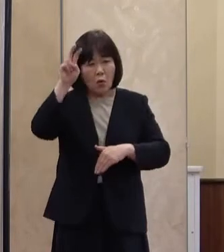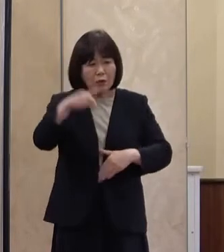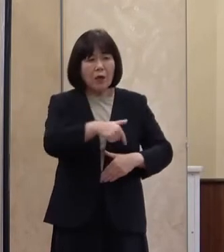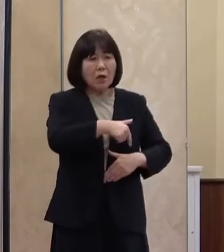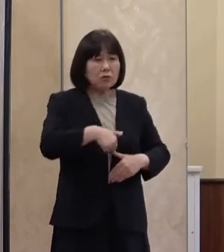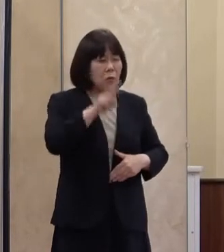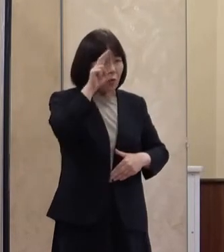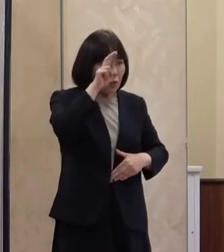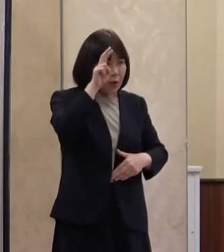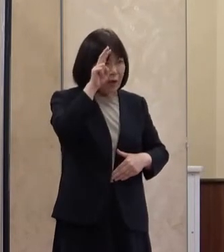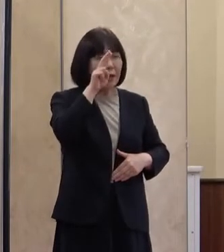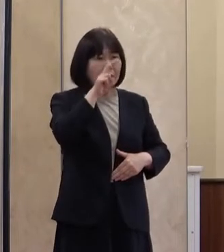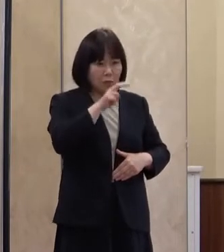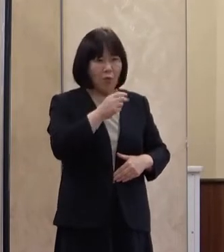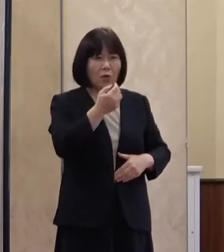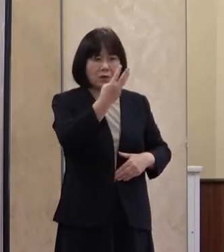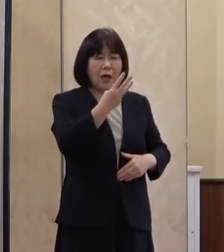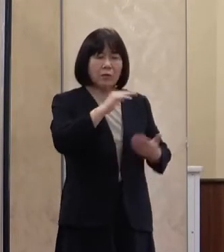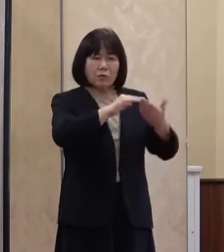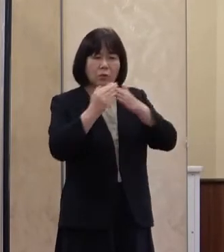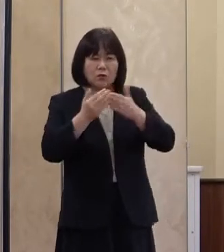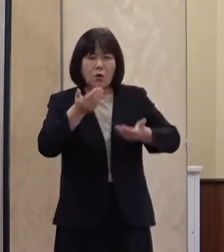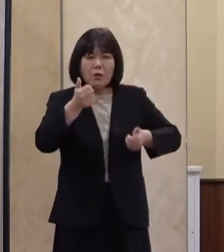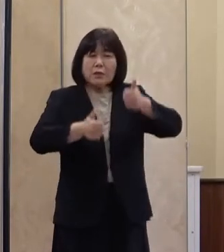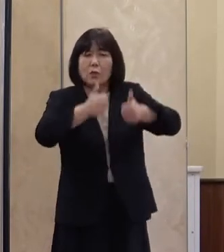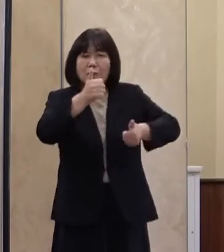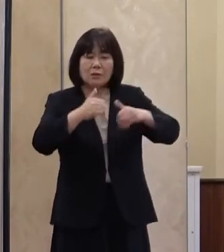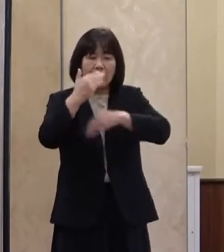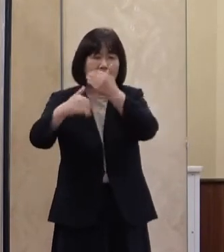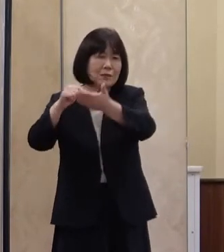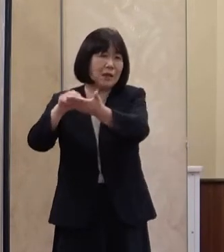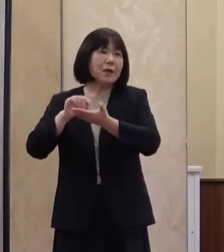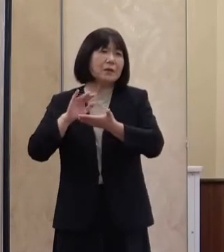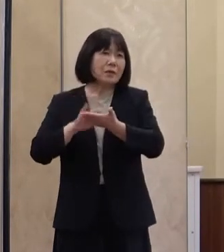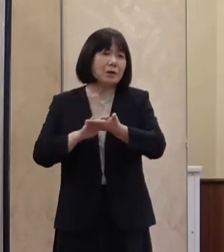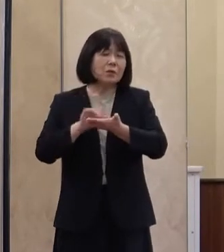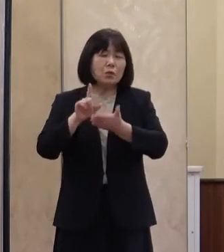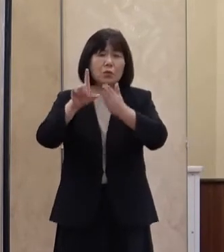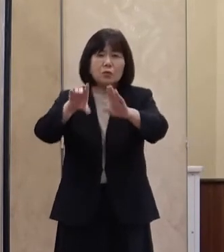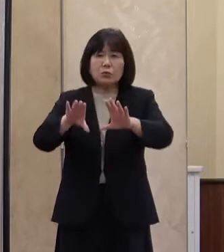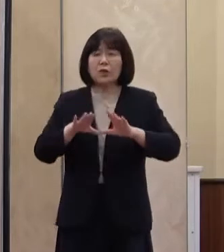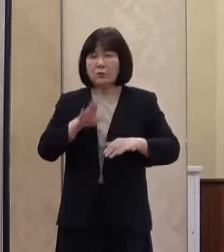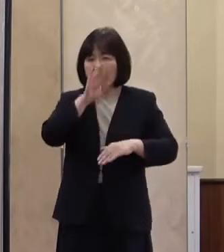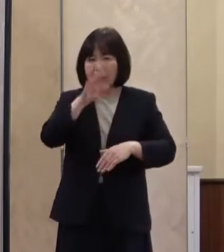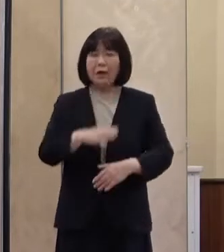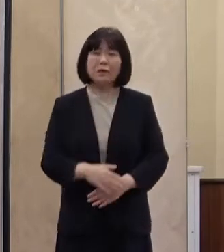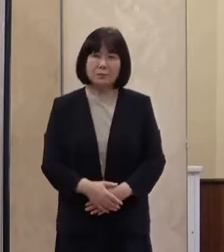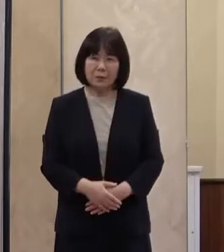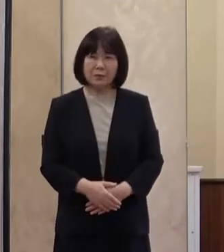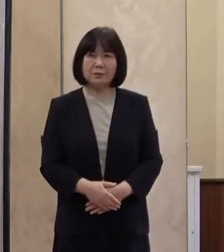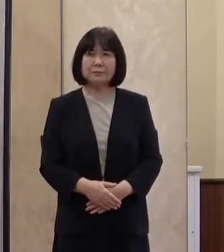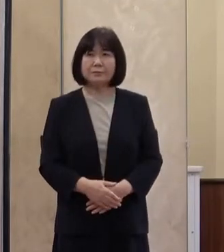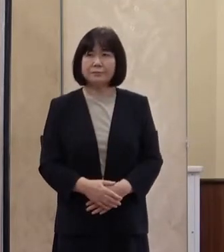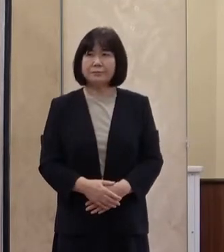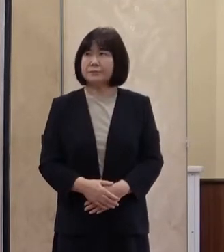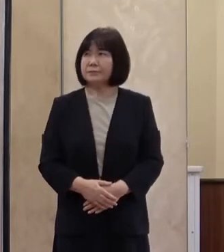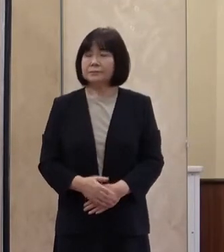というような発言をしたと報道があるんですけれども、まずこのことについて受け止めをお願いします。